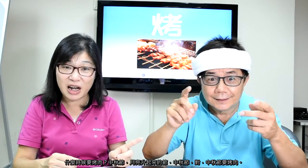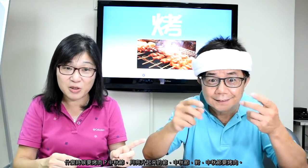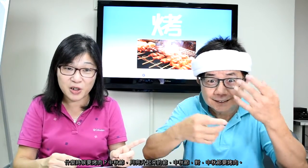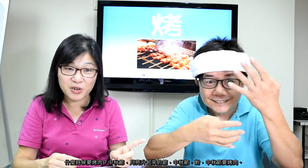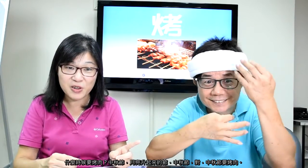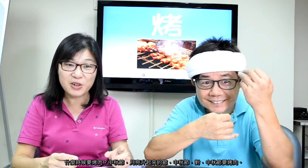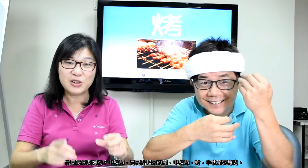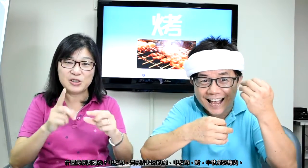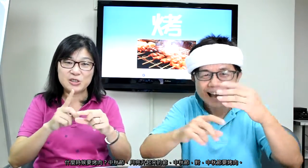烤肉？